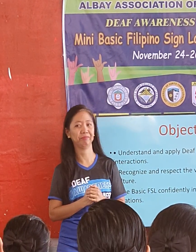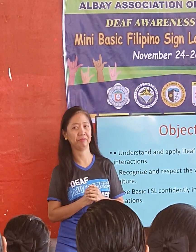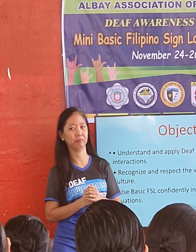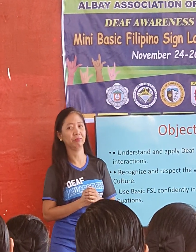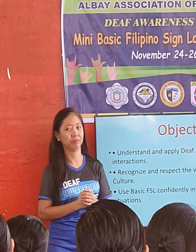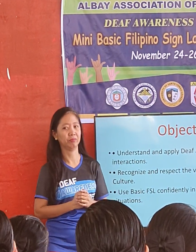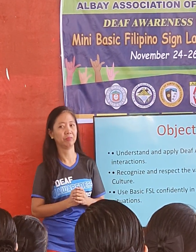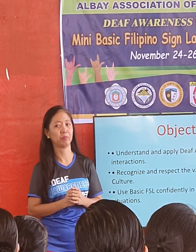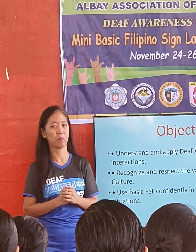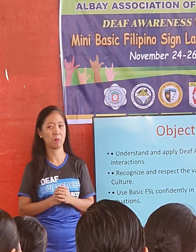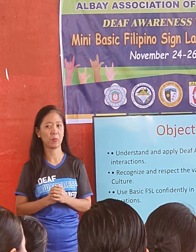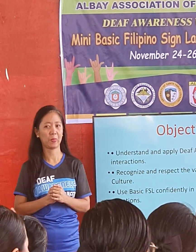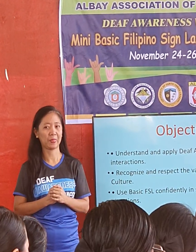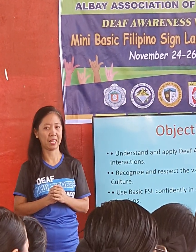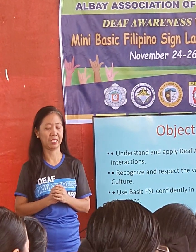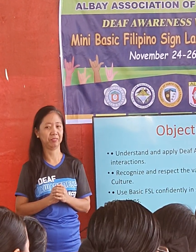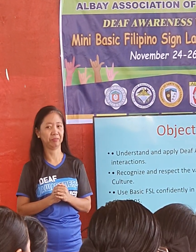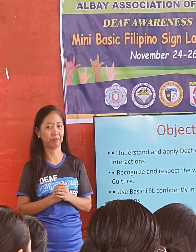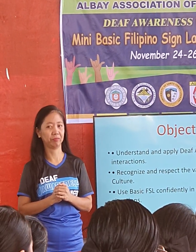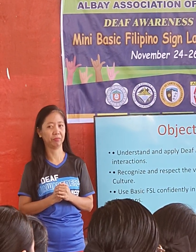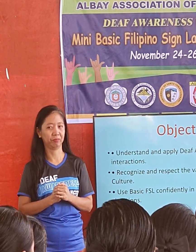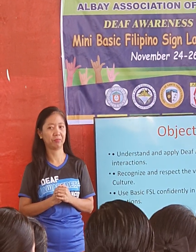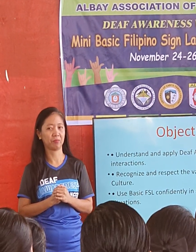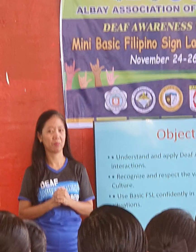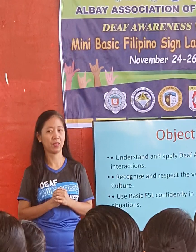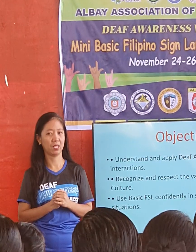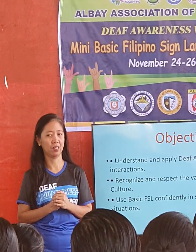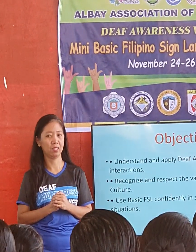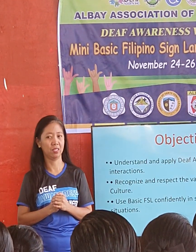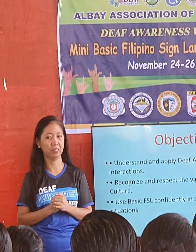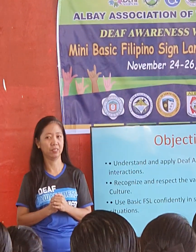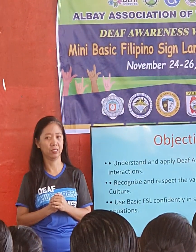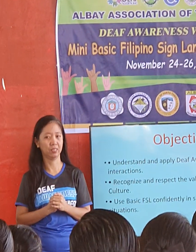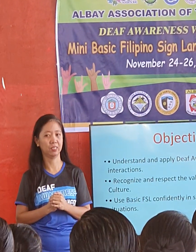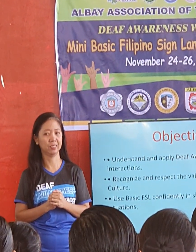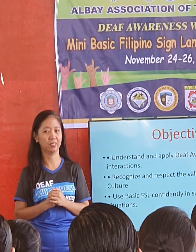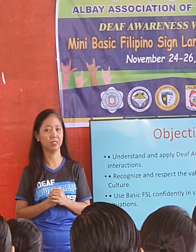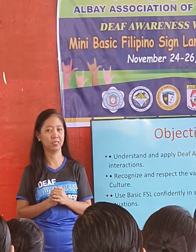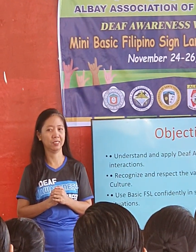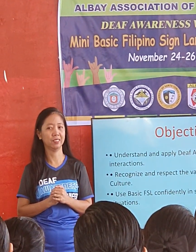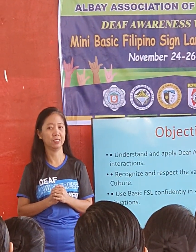ng sign language para po, yun, wala nang barrier sa communication.